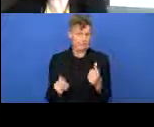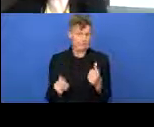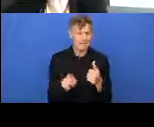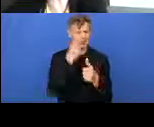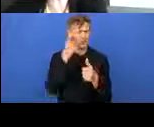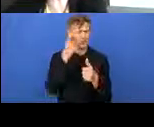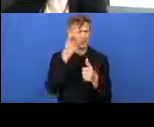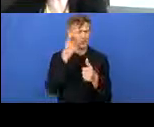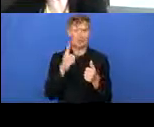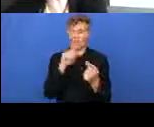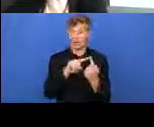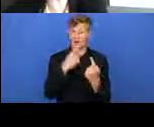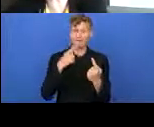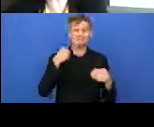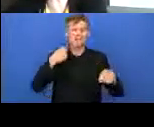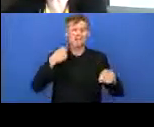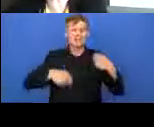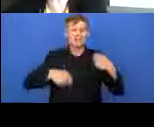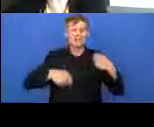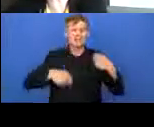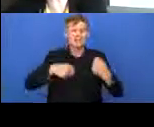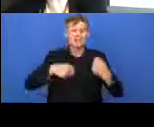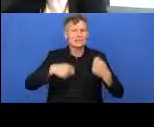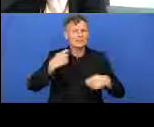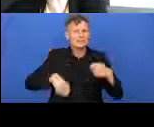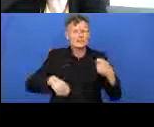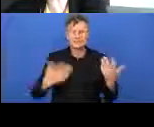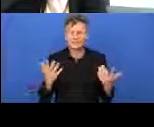pour ces programmes. Tout d'abord, la souplesse qui